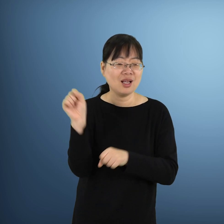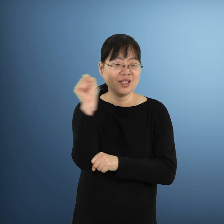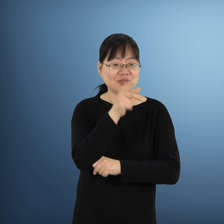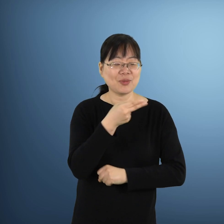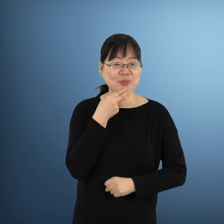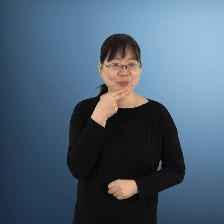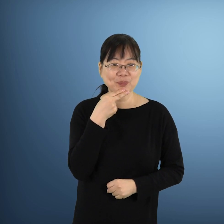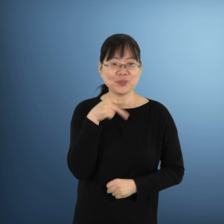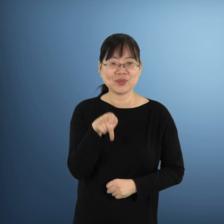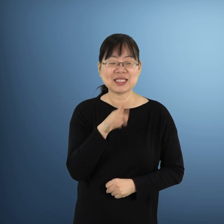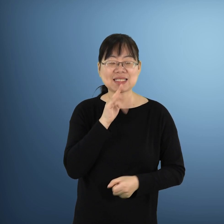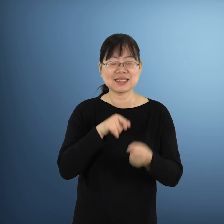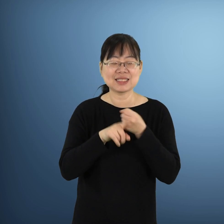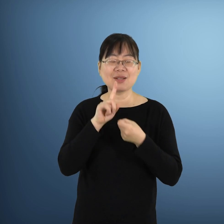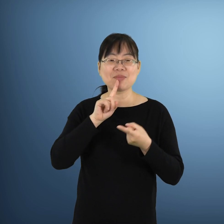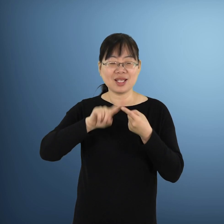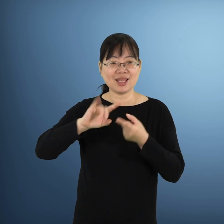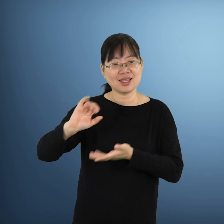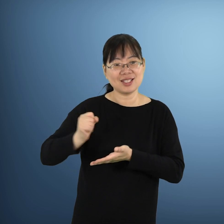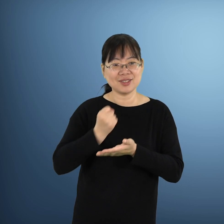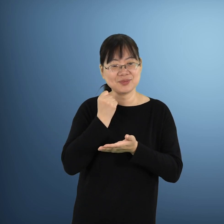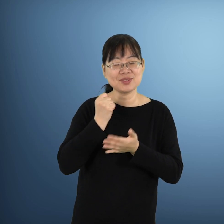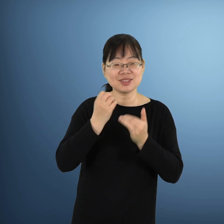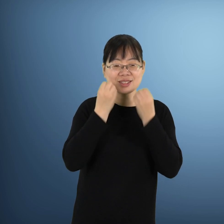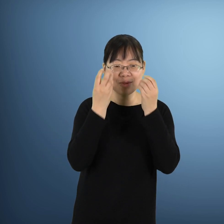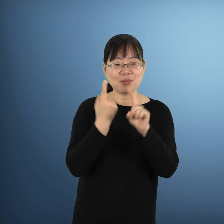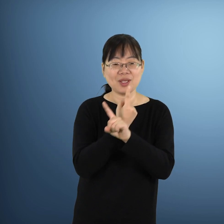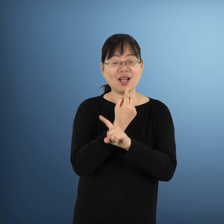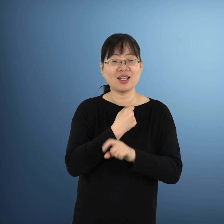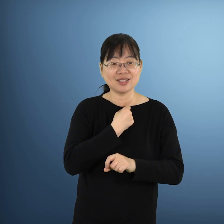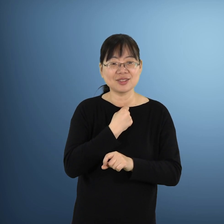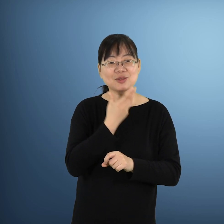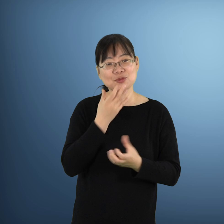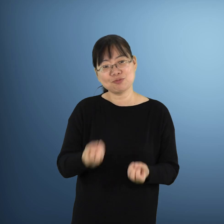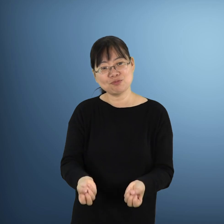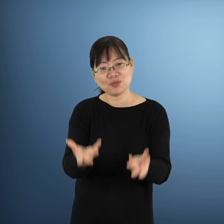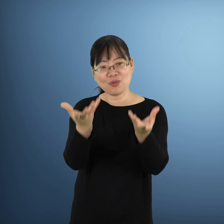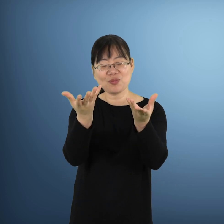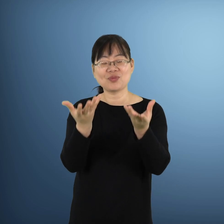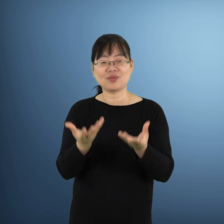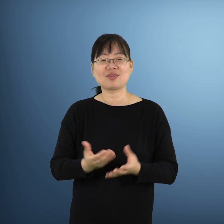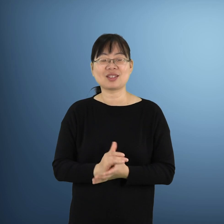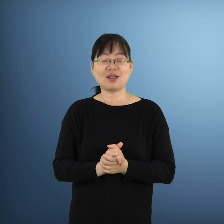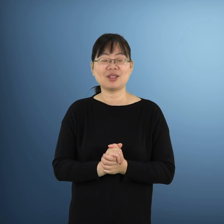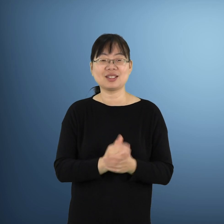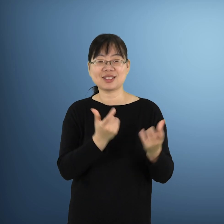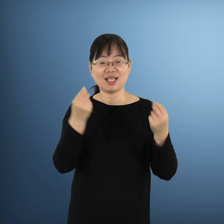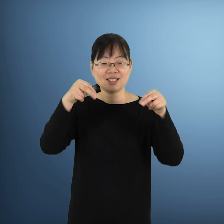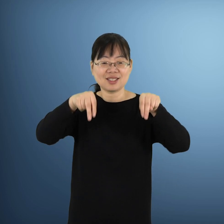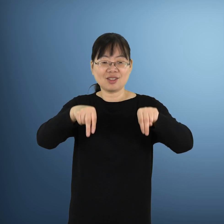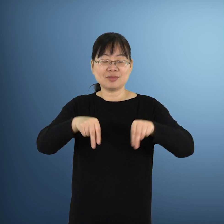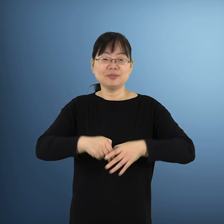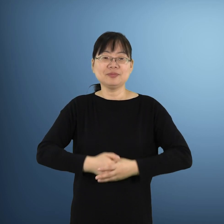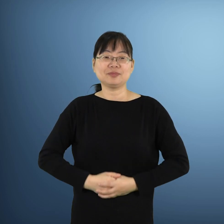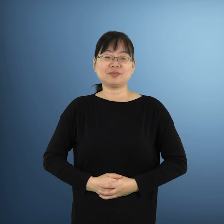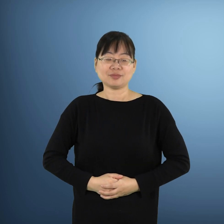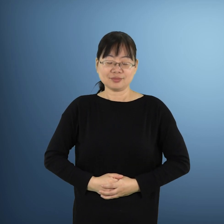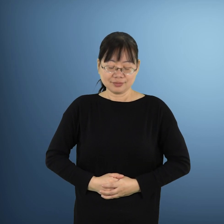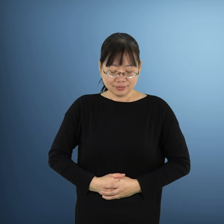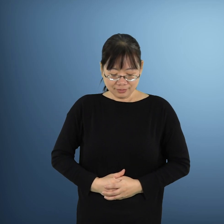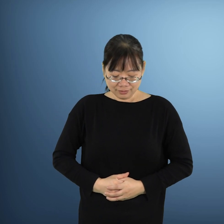수 없는 진리의 말씀으로 새로워지기를 축복합니다. 다 일어나십시다.